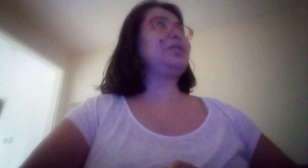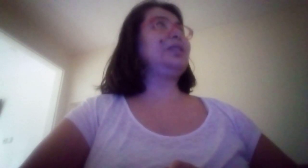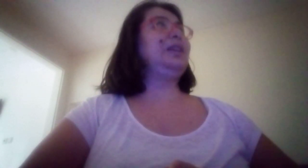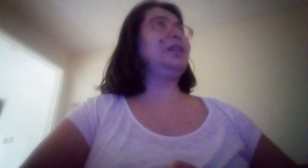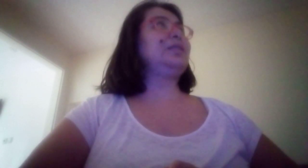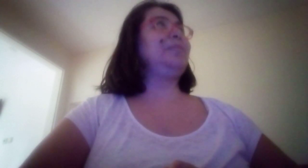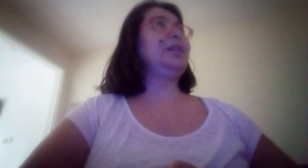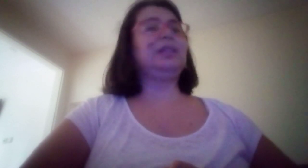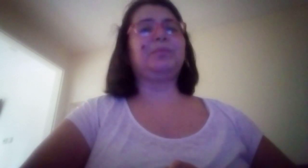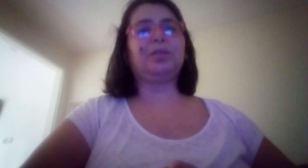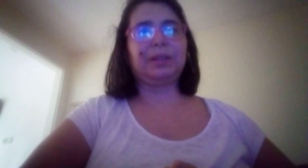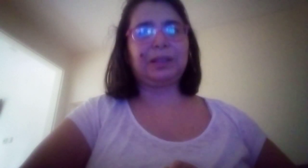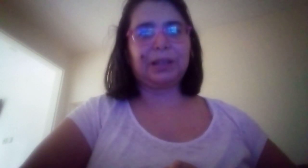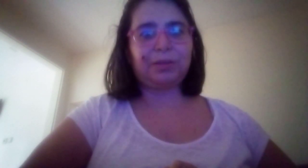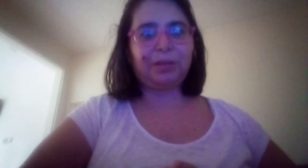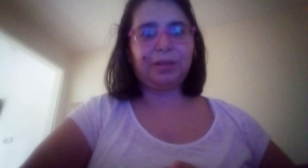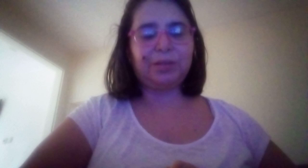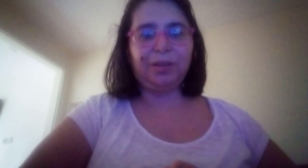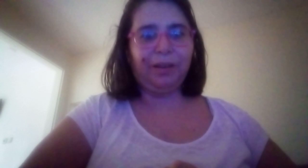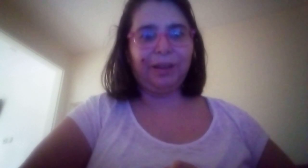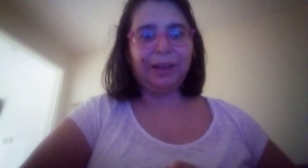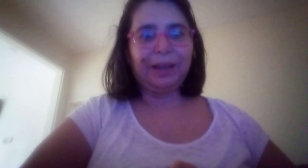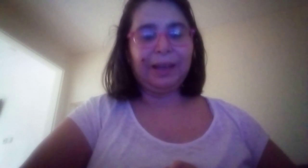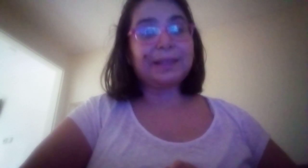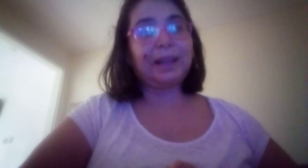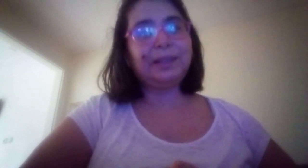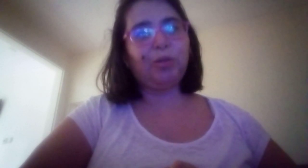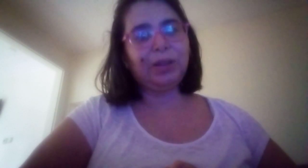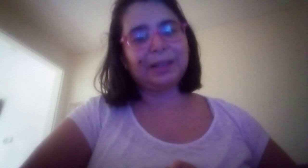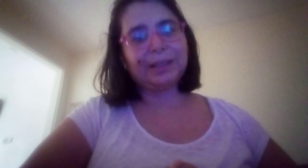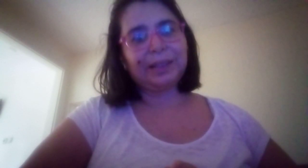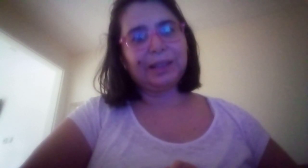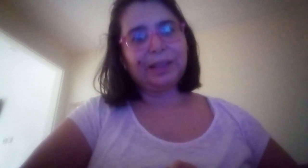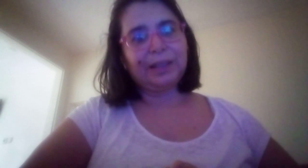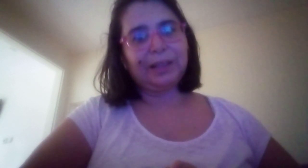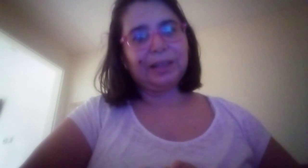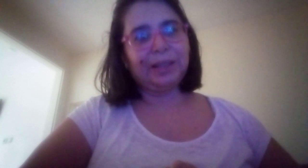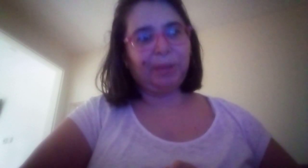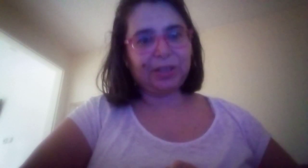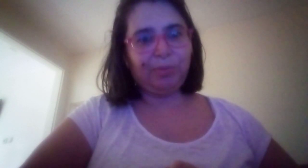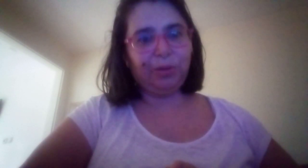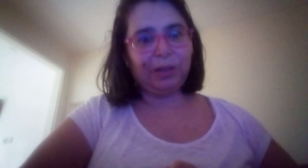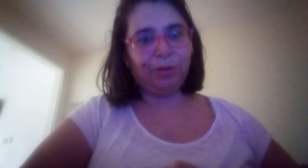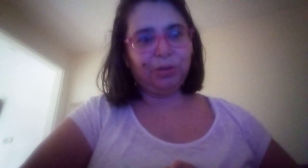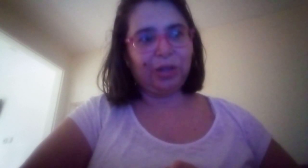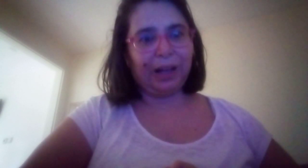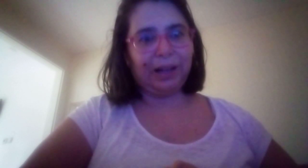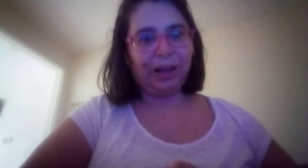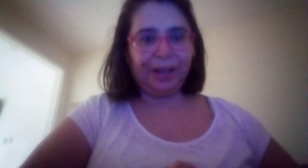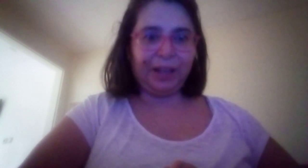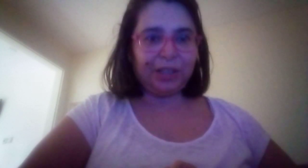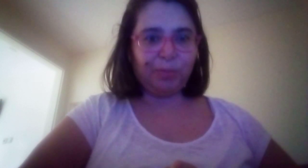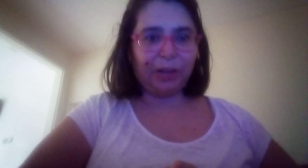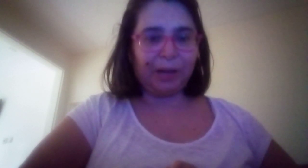illaki Amerikalı mı olmak gerekiyor yok Sanki onlar başka bir ülkede olunca ayran içmiyor mı